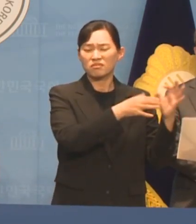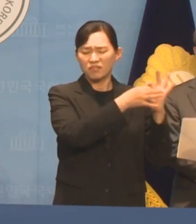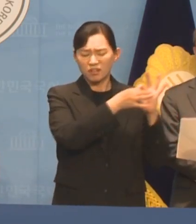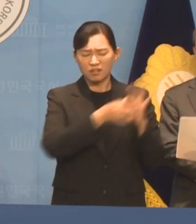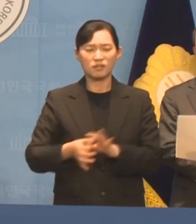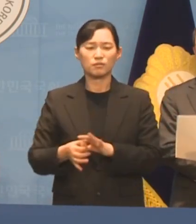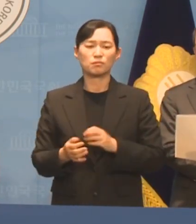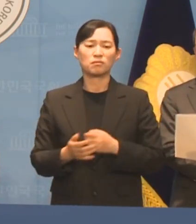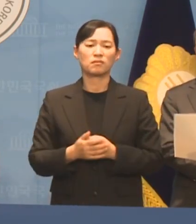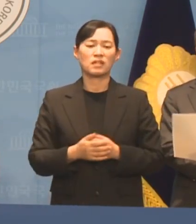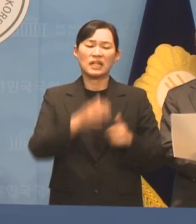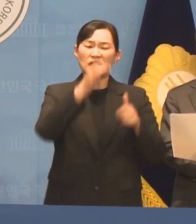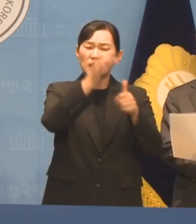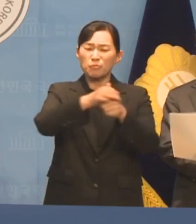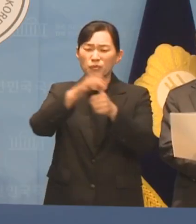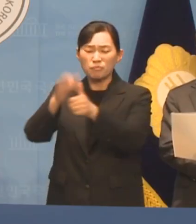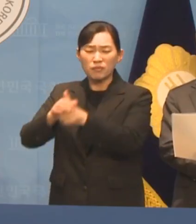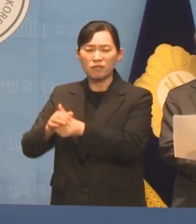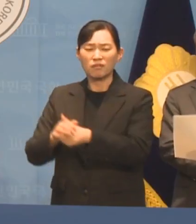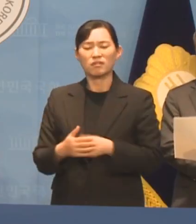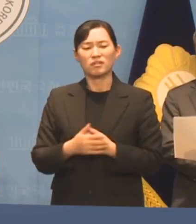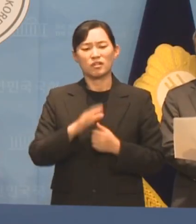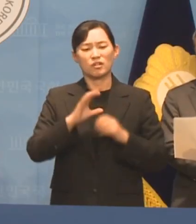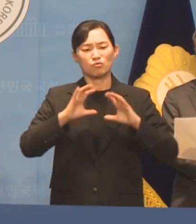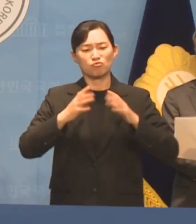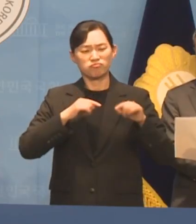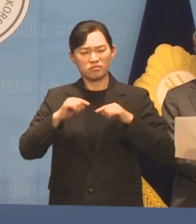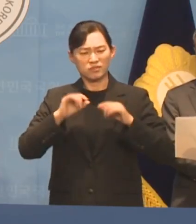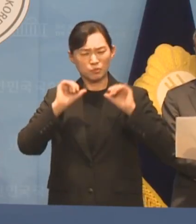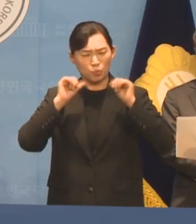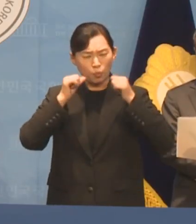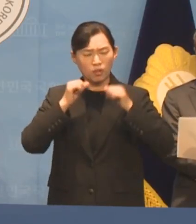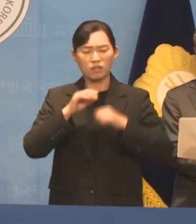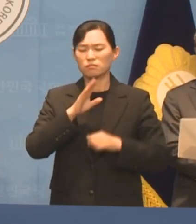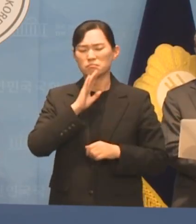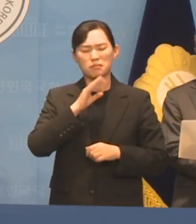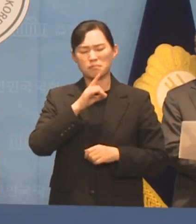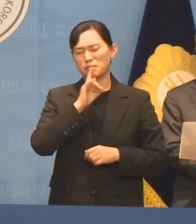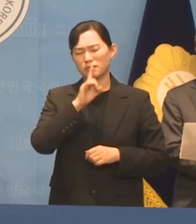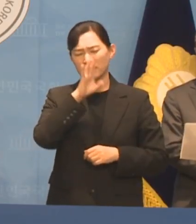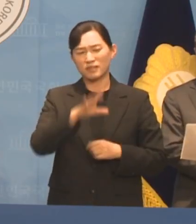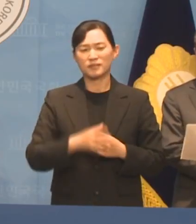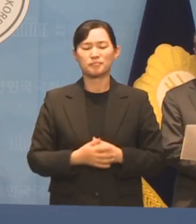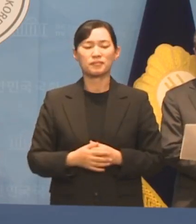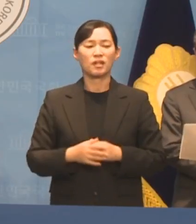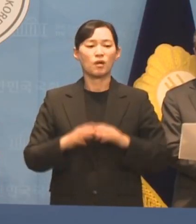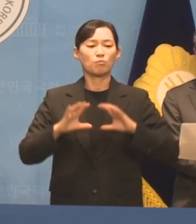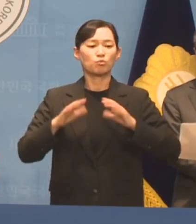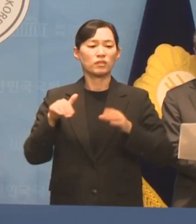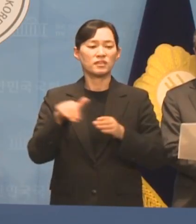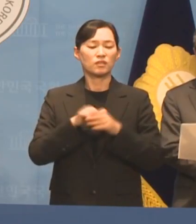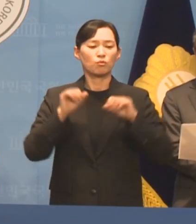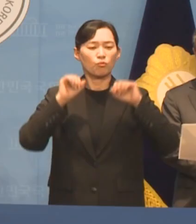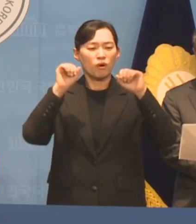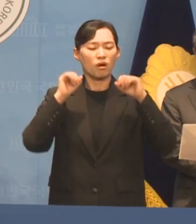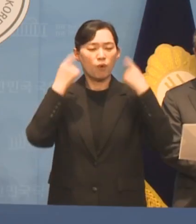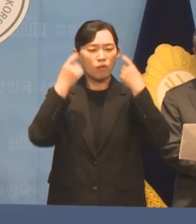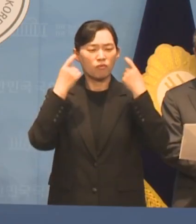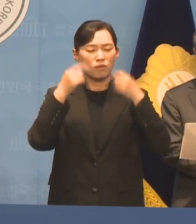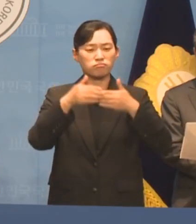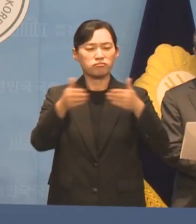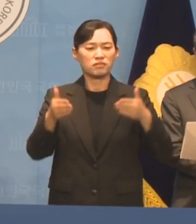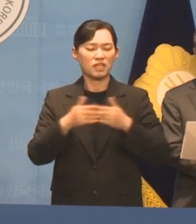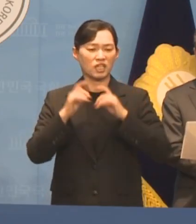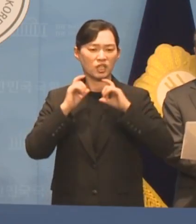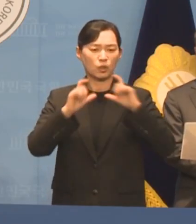계속해서 알박기 인사로 국정을 농락하는 것은 있을 수 없는 일입니다. 문화체육관광부에 경고합니다.